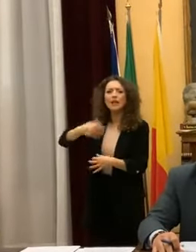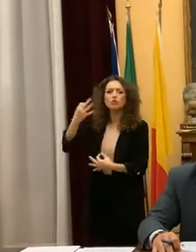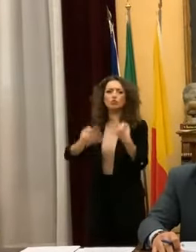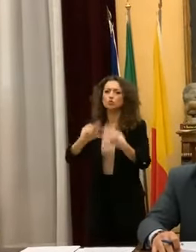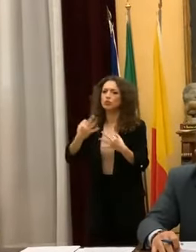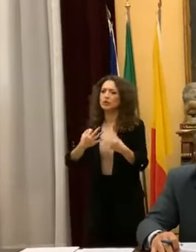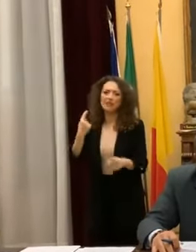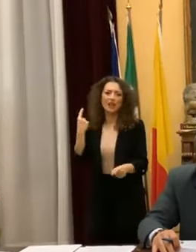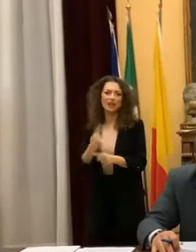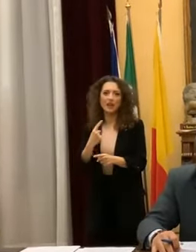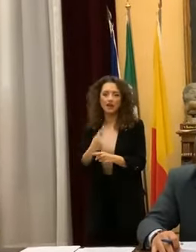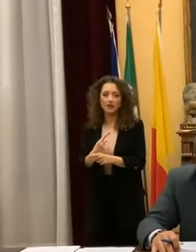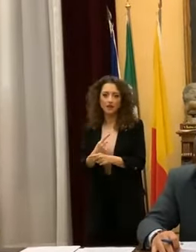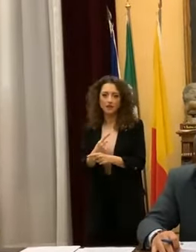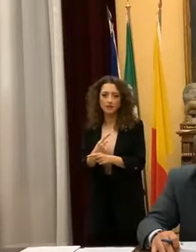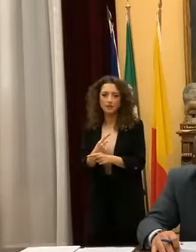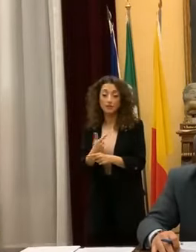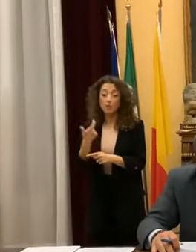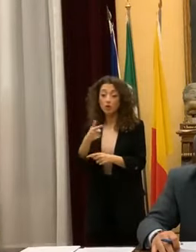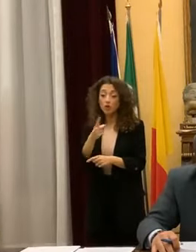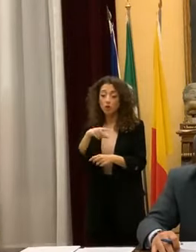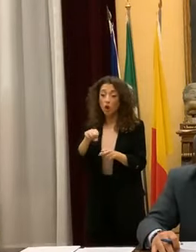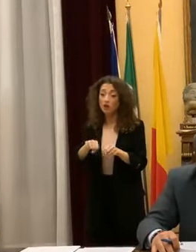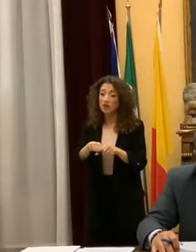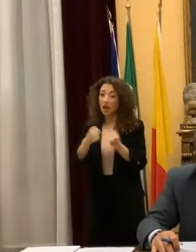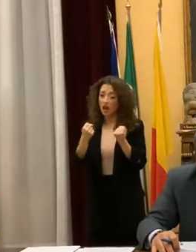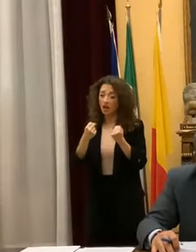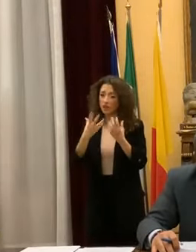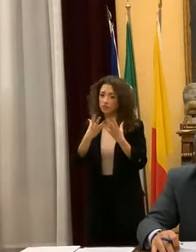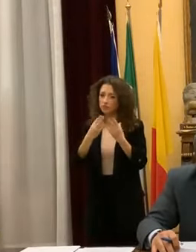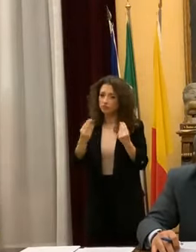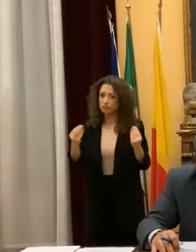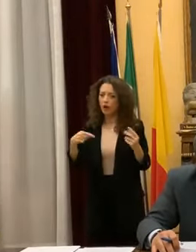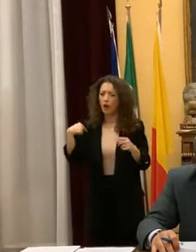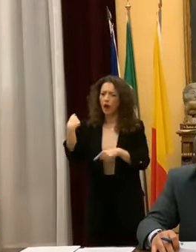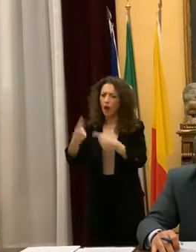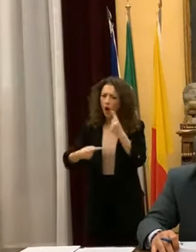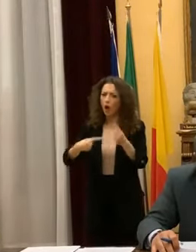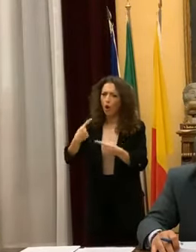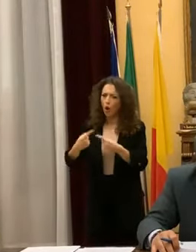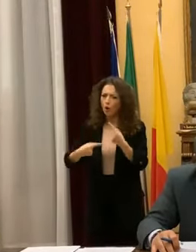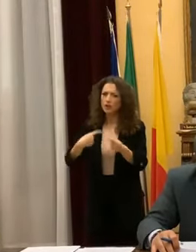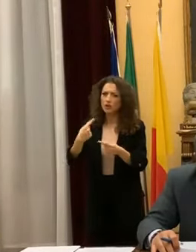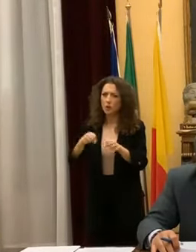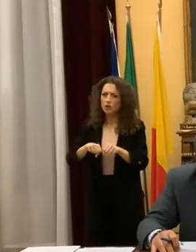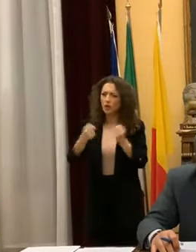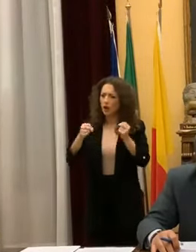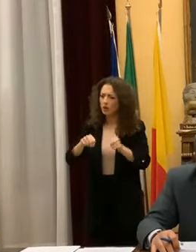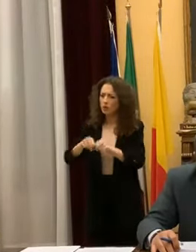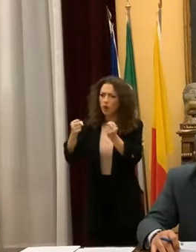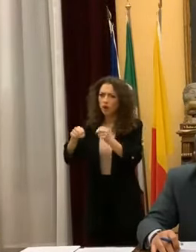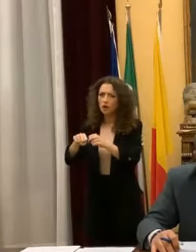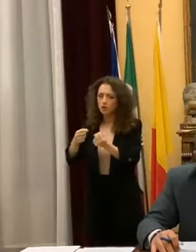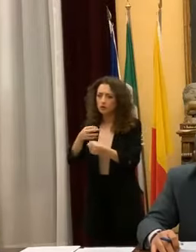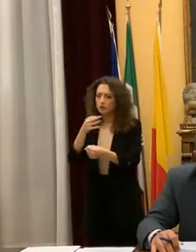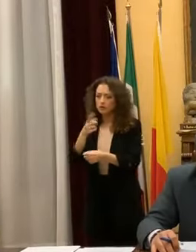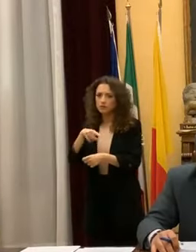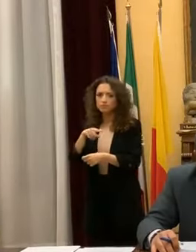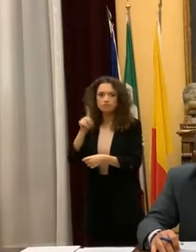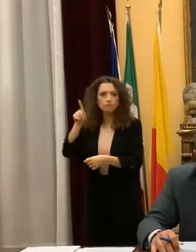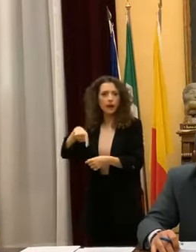i danni che noi abbiamo subito e ancora stiamo subendo. E quindi lo